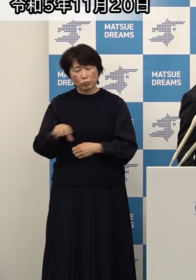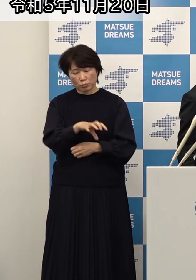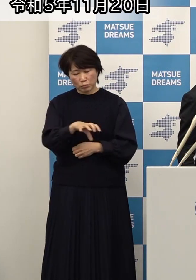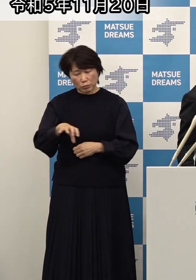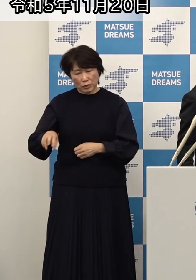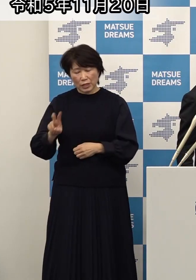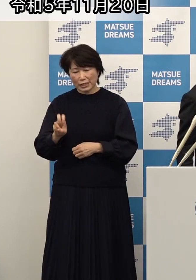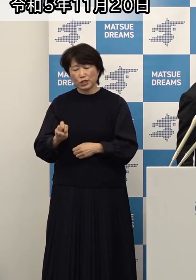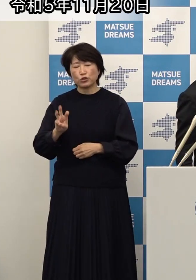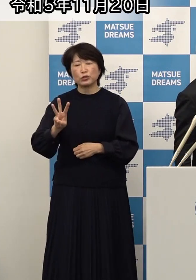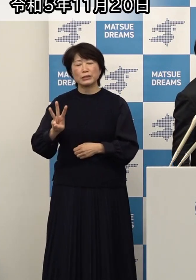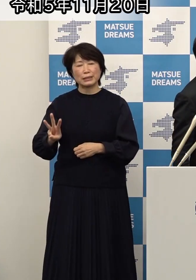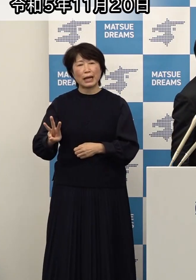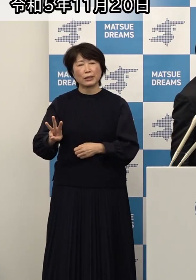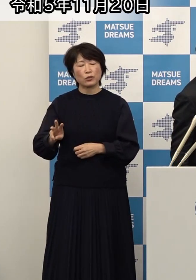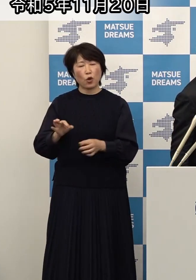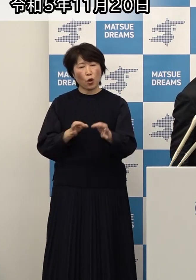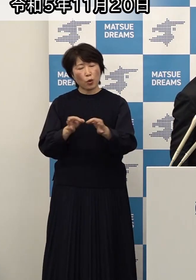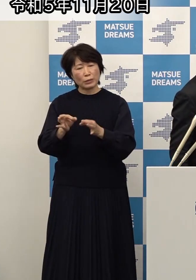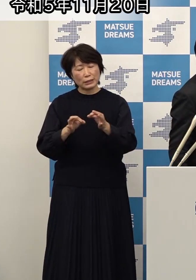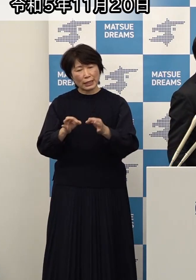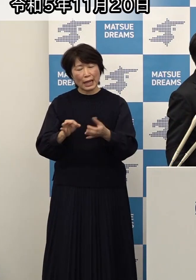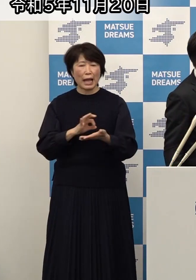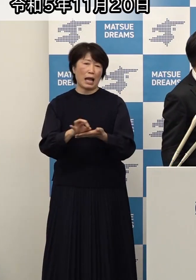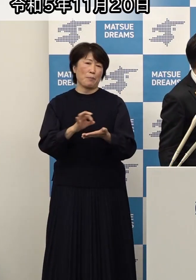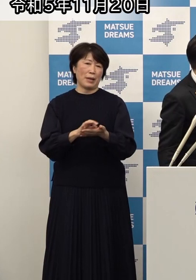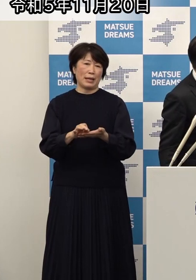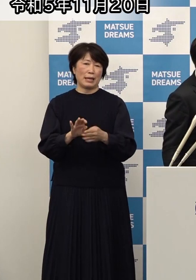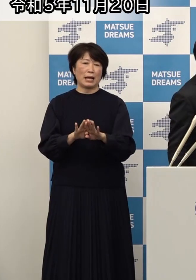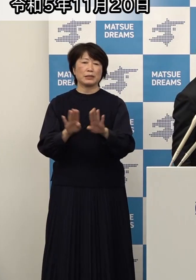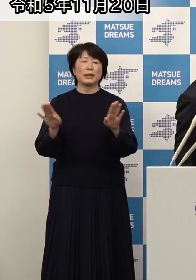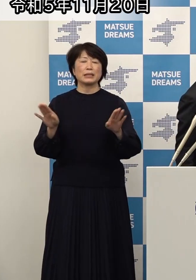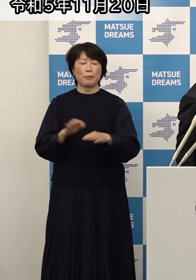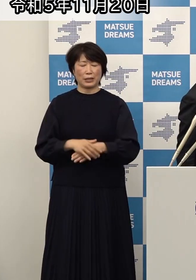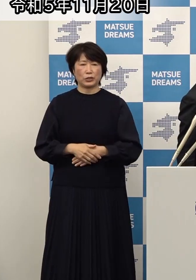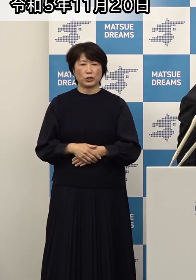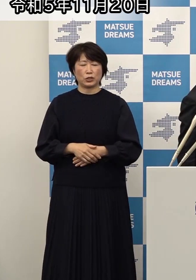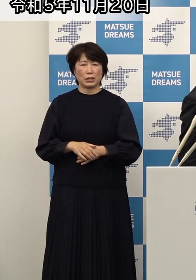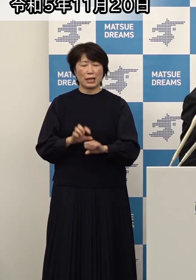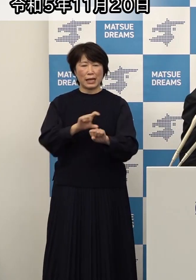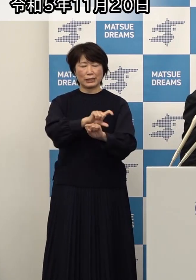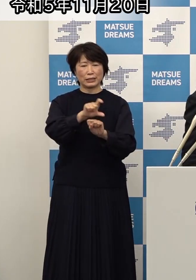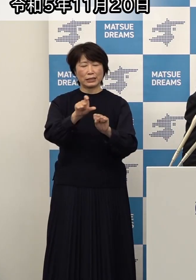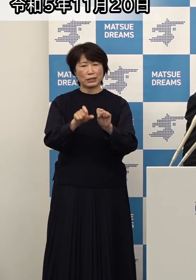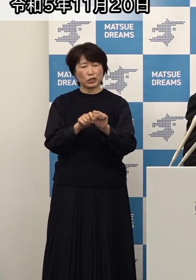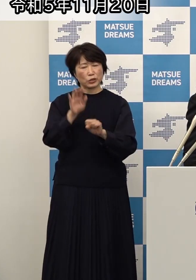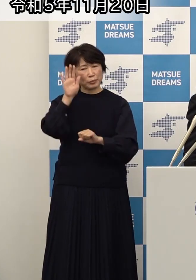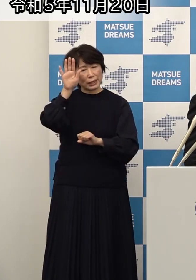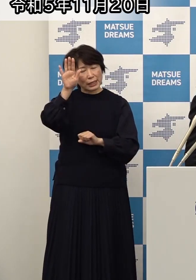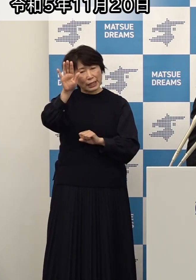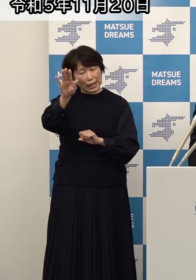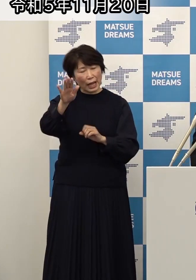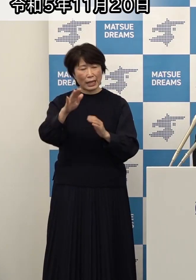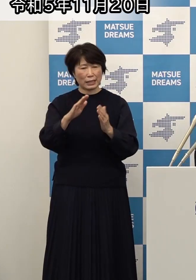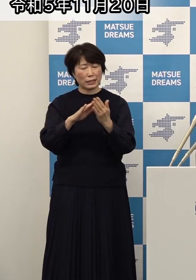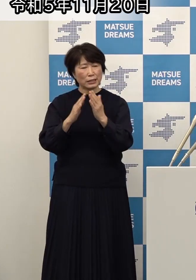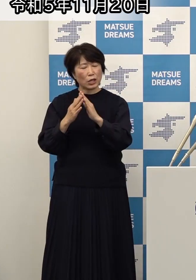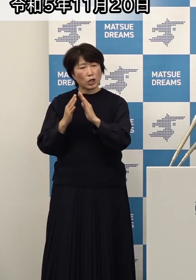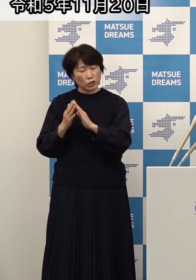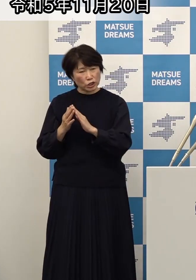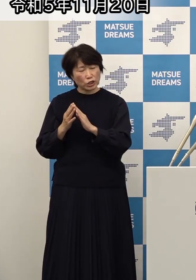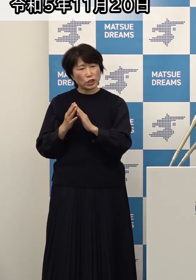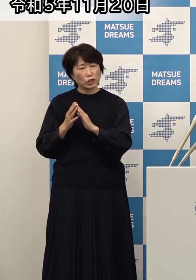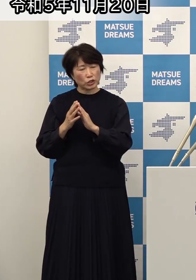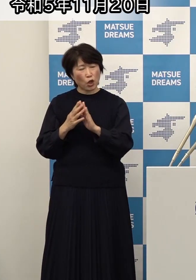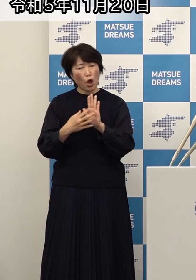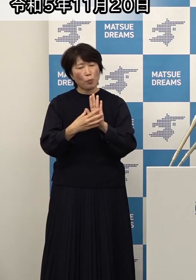舗でこのレジゴミ袋は販売しております。今回は SDGs 未来都市、自治体 SDGs モデル事